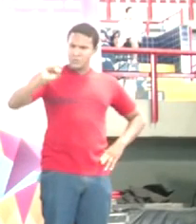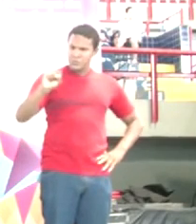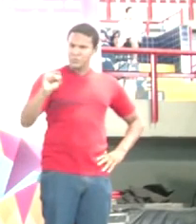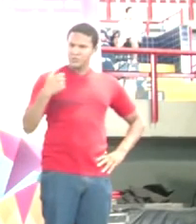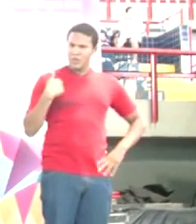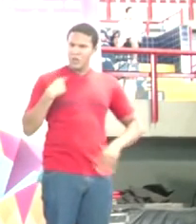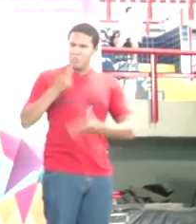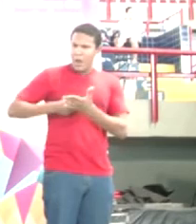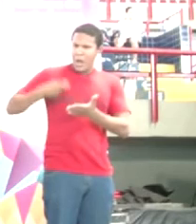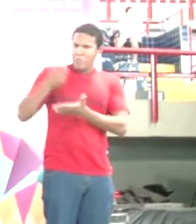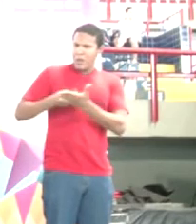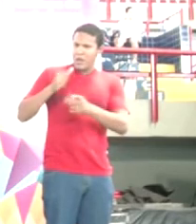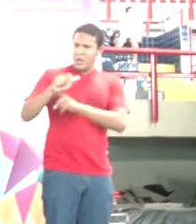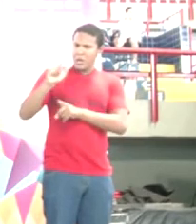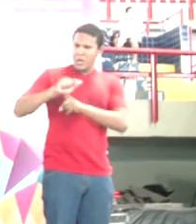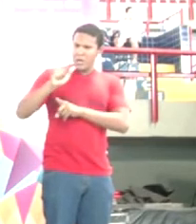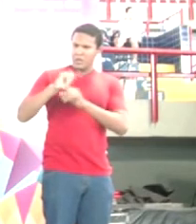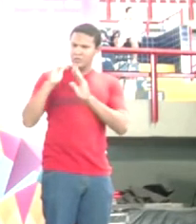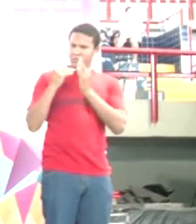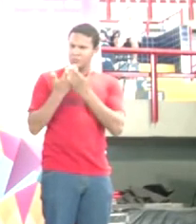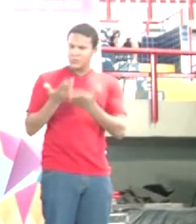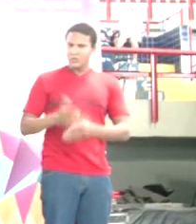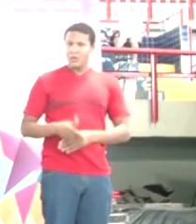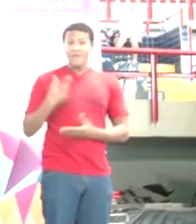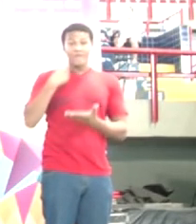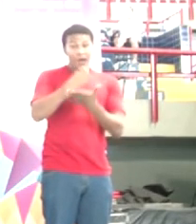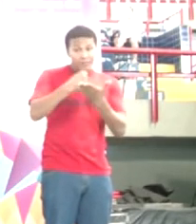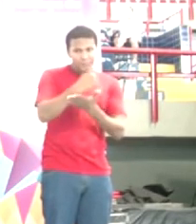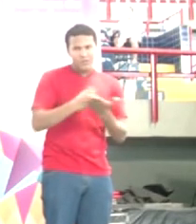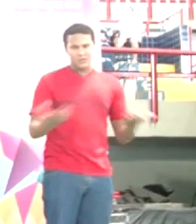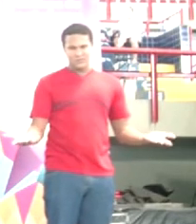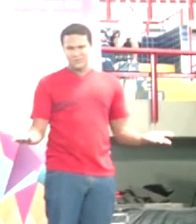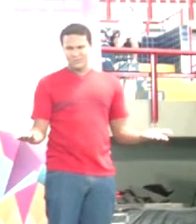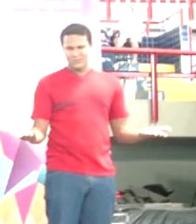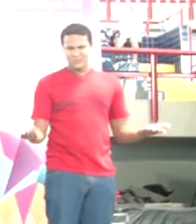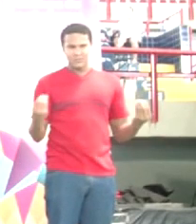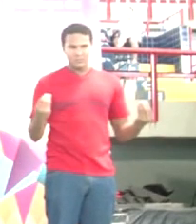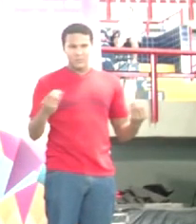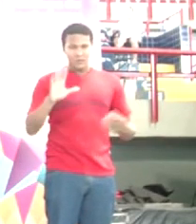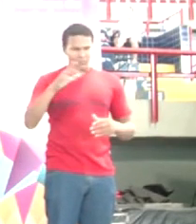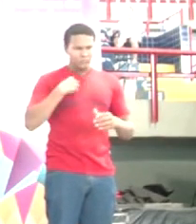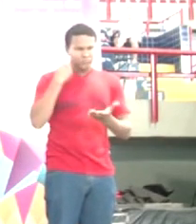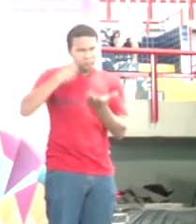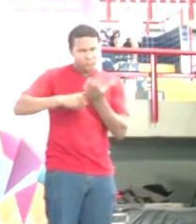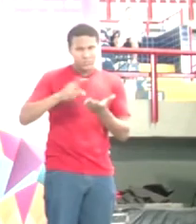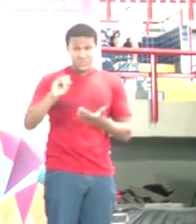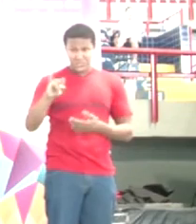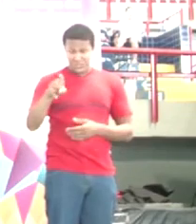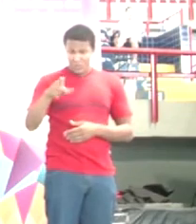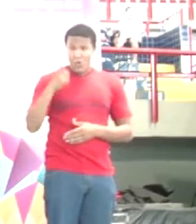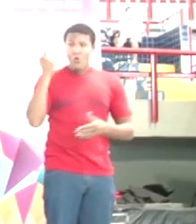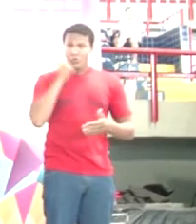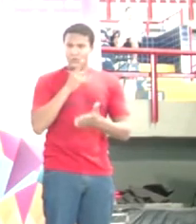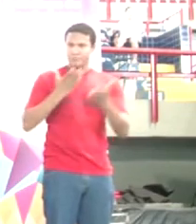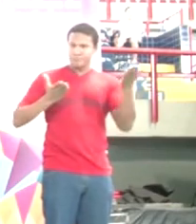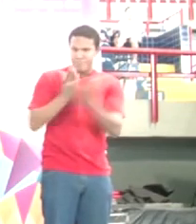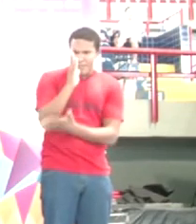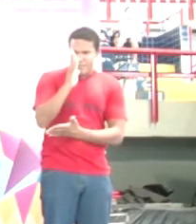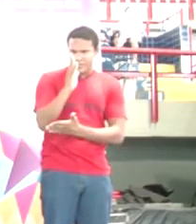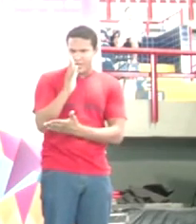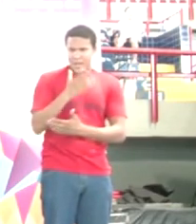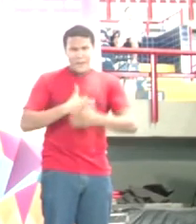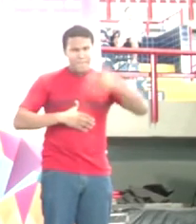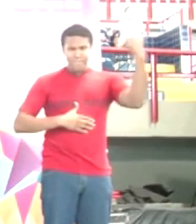farmácia. Vamos fazer um acordo? Eu falei, diga. Se você passar em primeiro lugar geral, eu paro de encher o seu